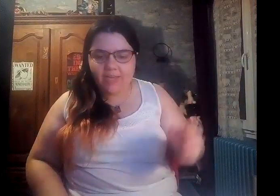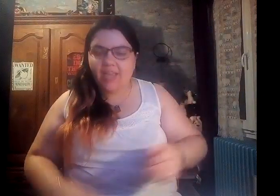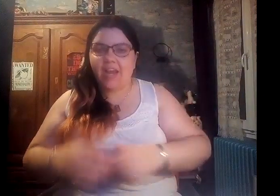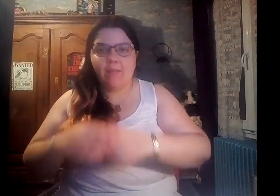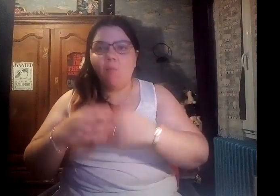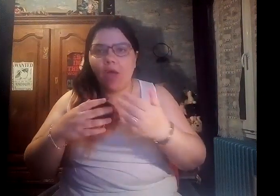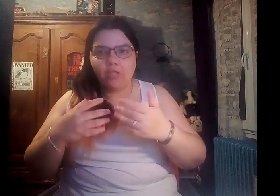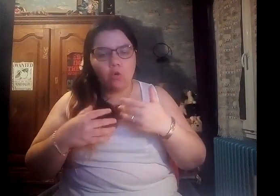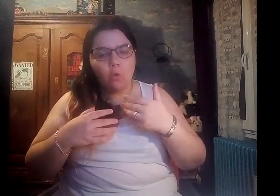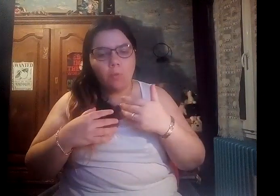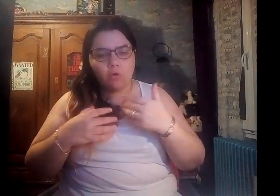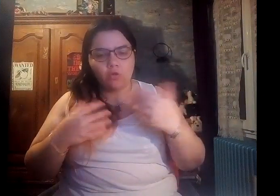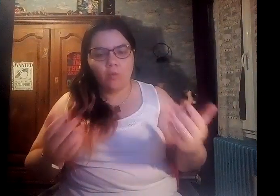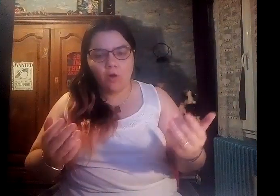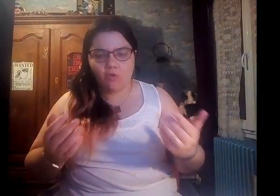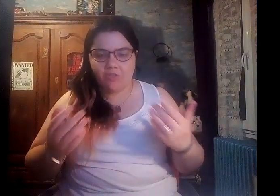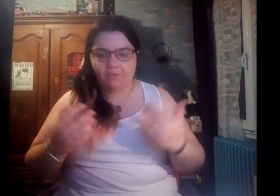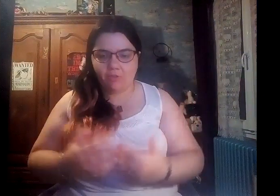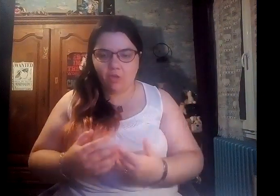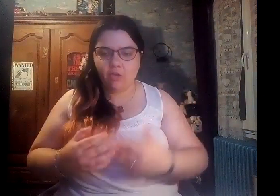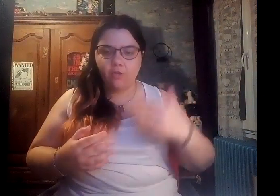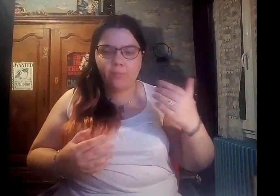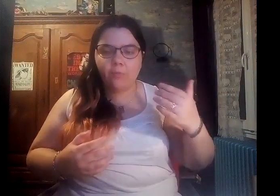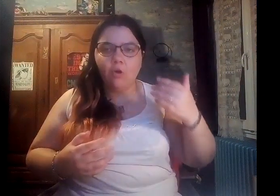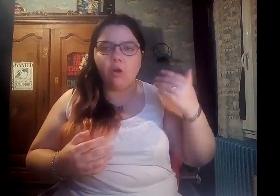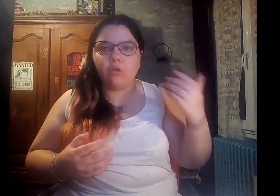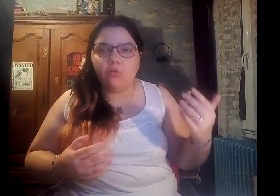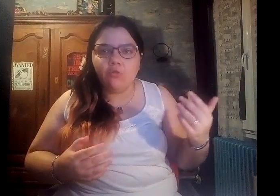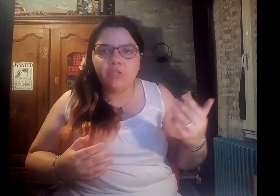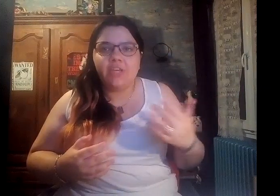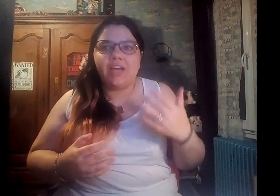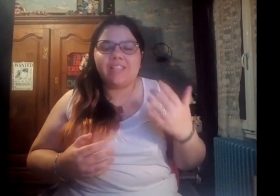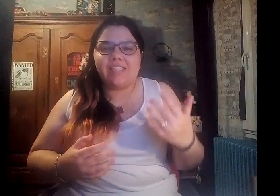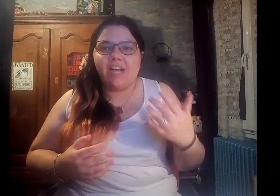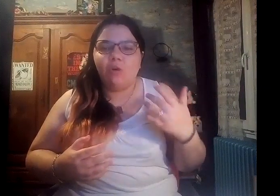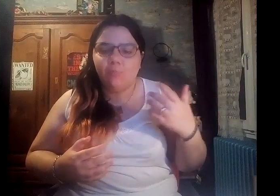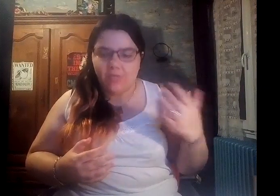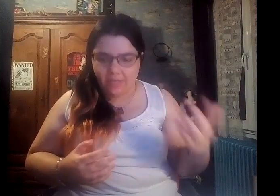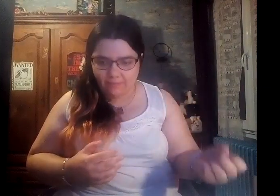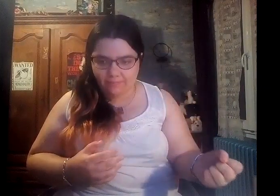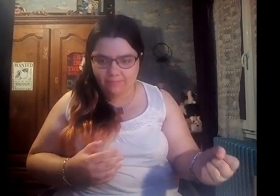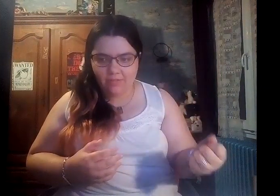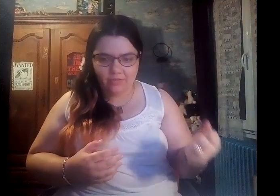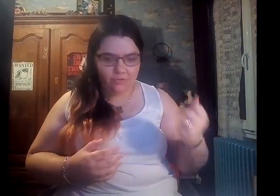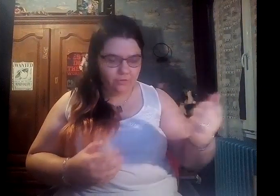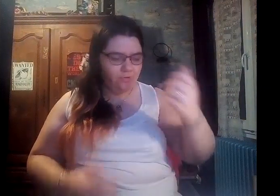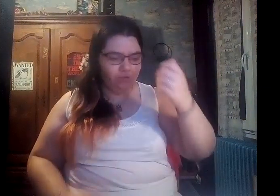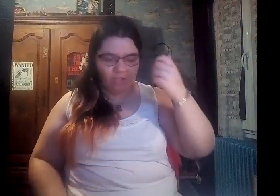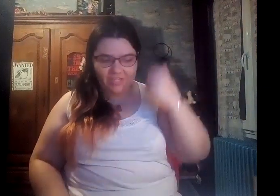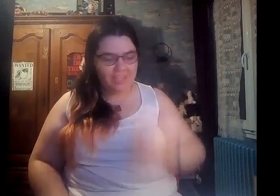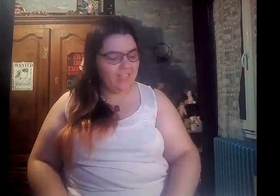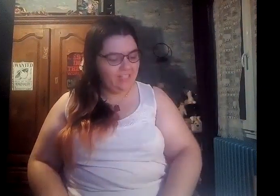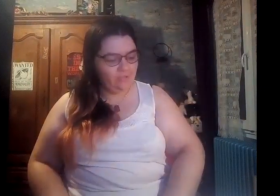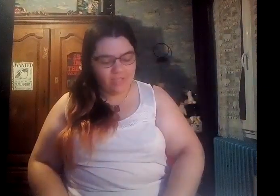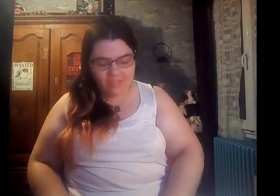les moindres comportement d'afton pour en devenir sa copie Dieu que je déteste cette